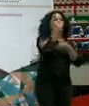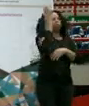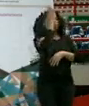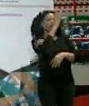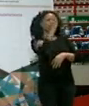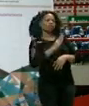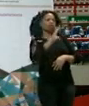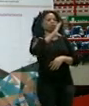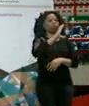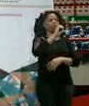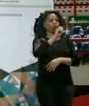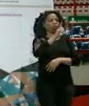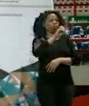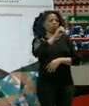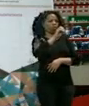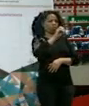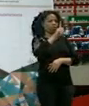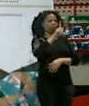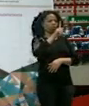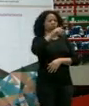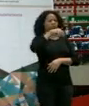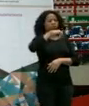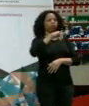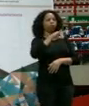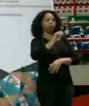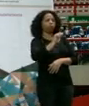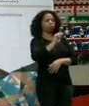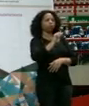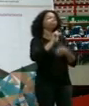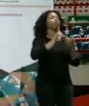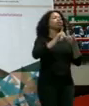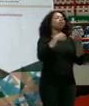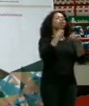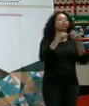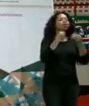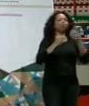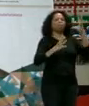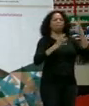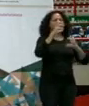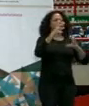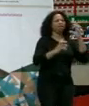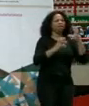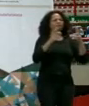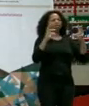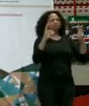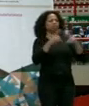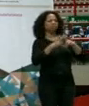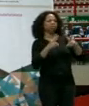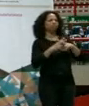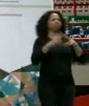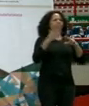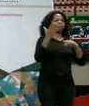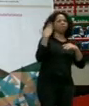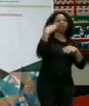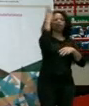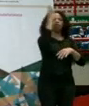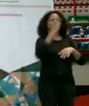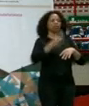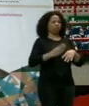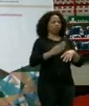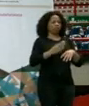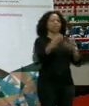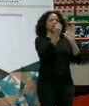organização colonial, da estrutura social e as revoltas coloniais que começaram a partir do século XVIII.